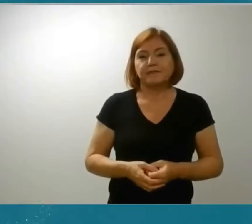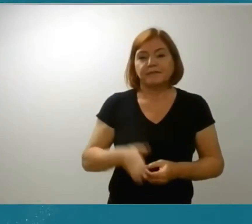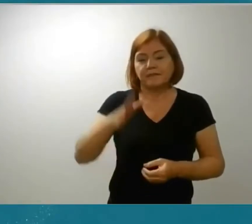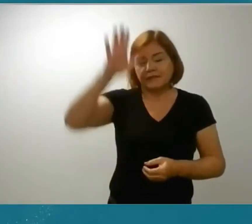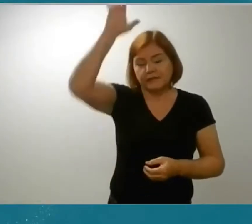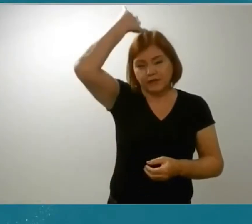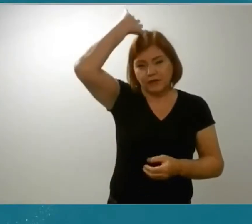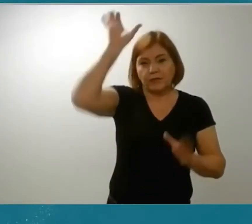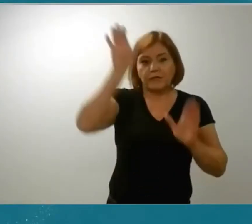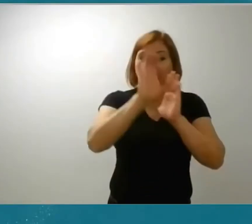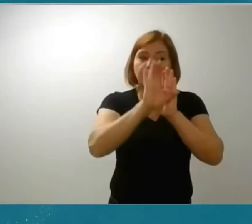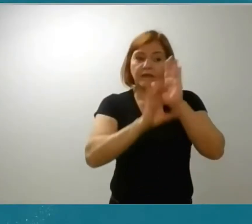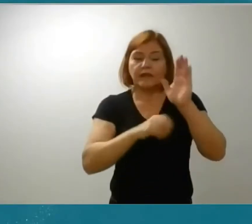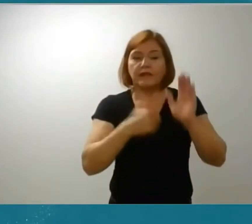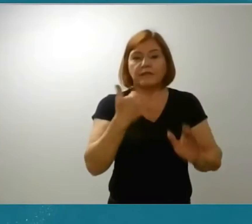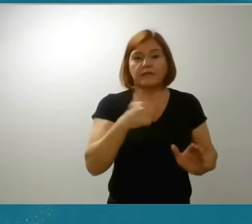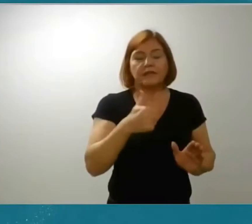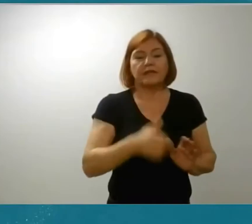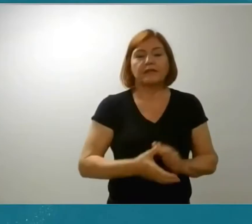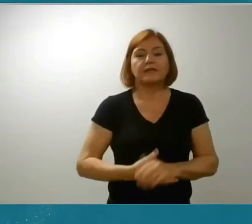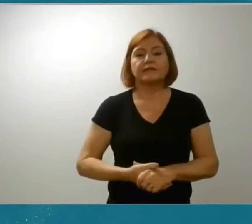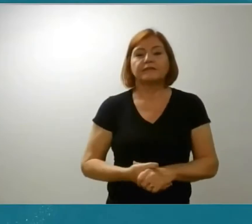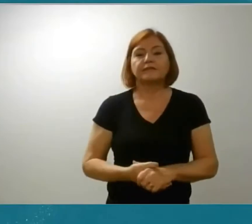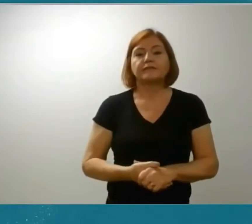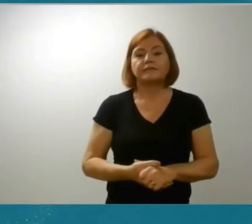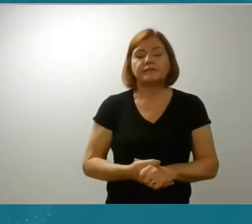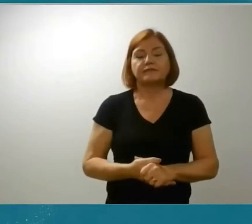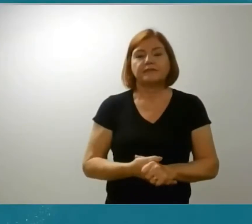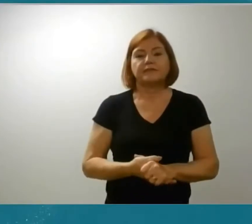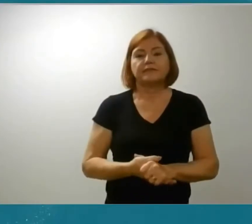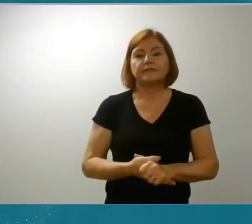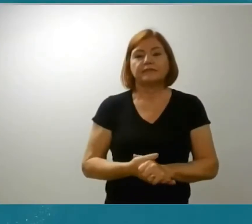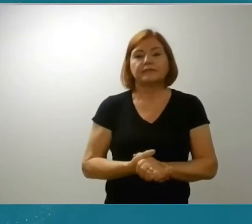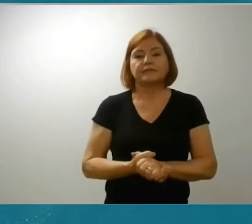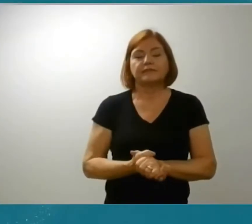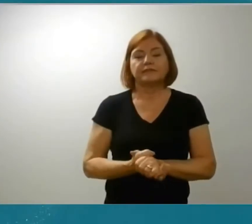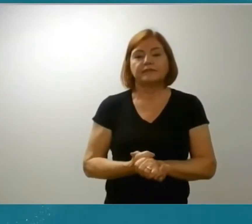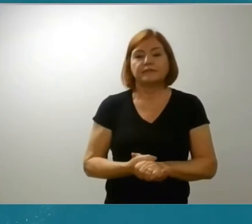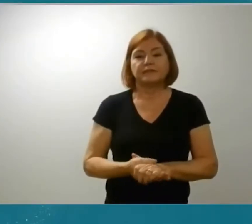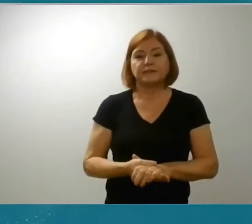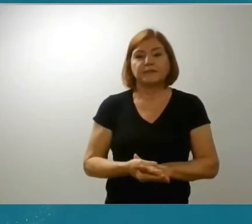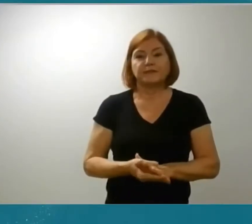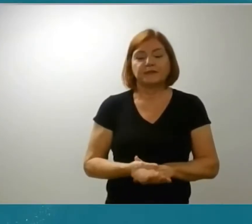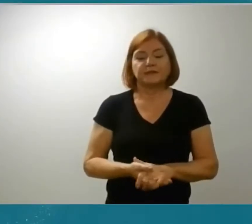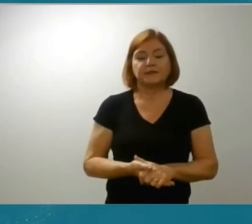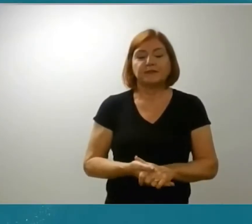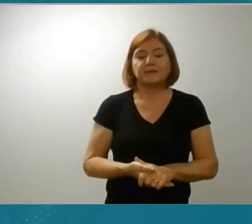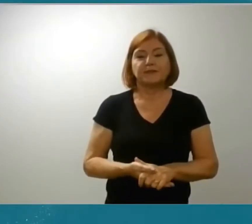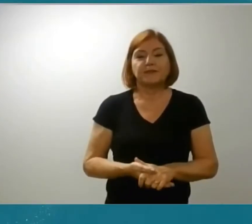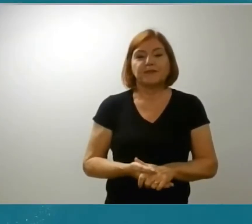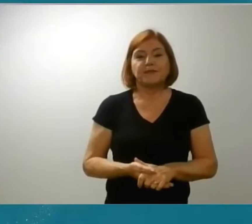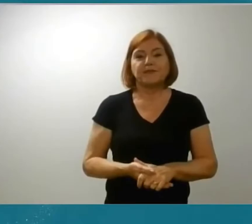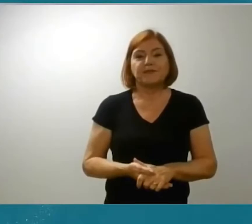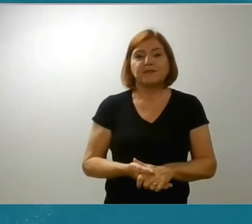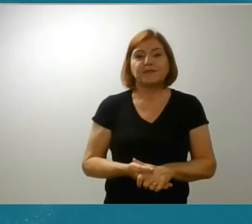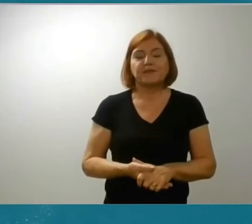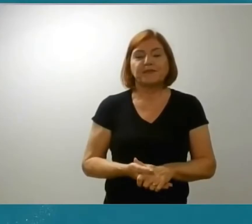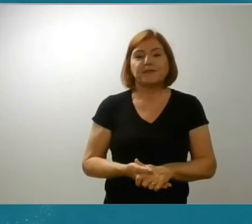o guia que há de apacentar a meu povo Israel. Irmãos, Jesus veio